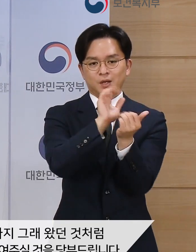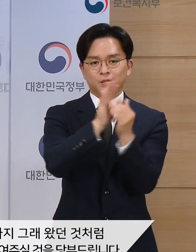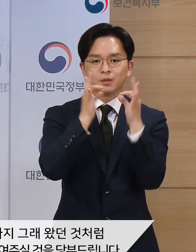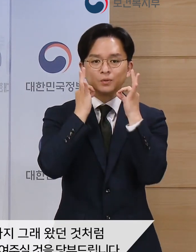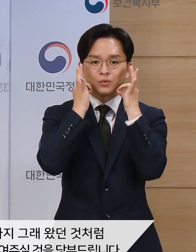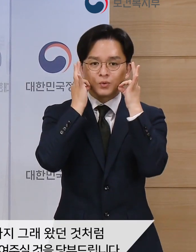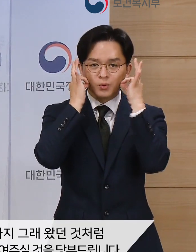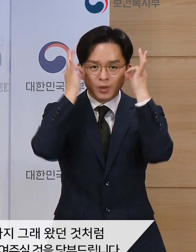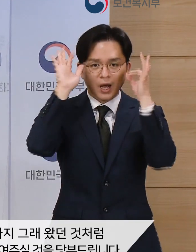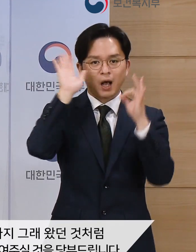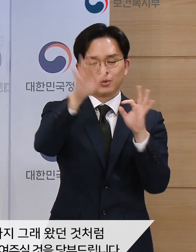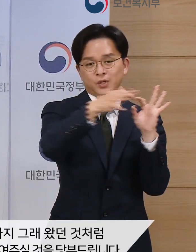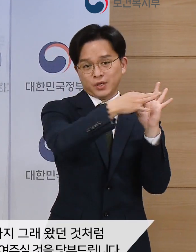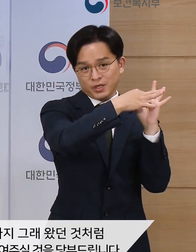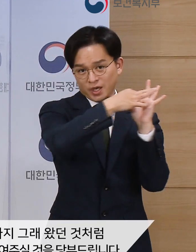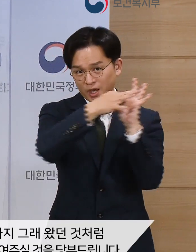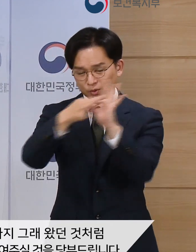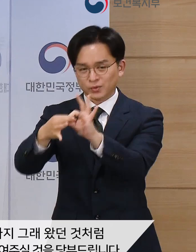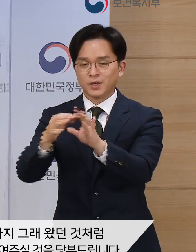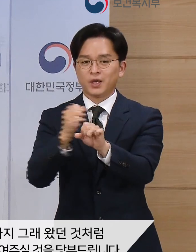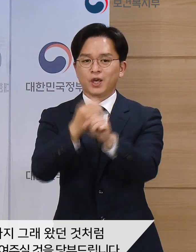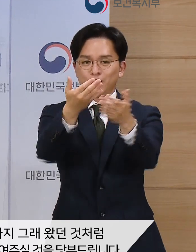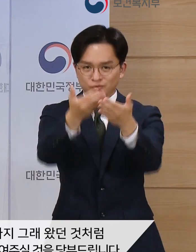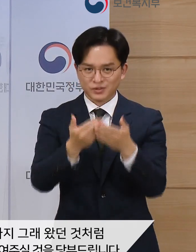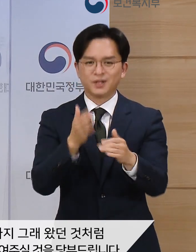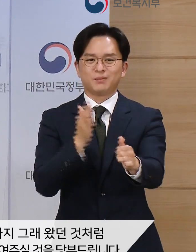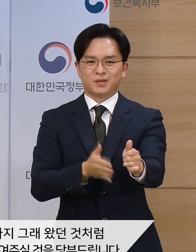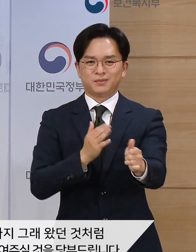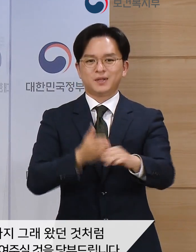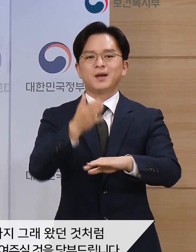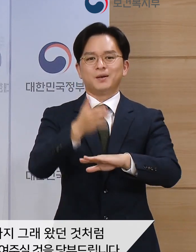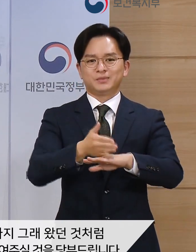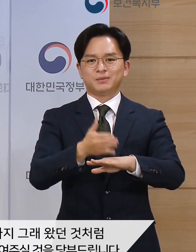생활 방역 노력들을 계속 보여주실 것을 당부드립니다. 감사합니다.